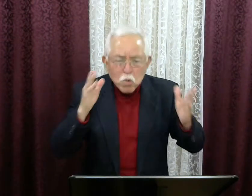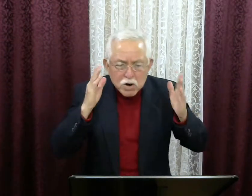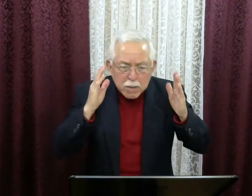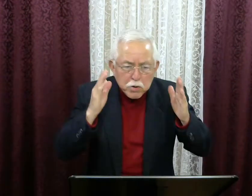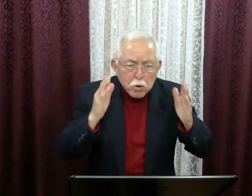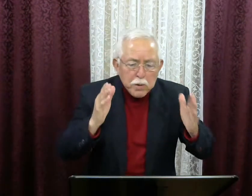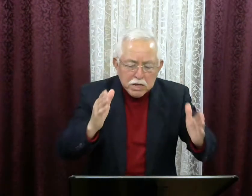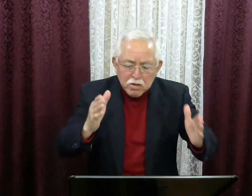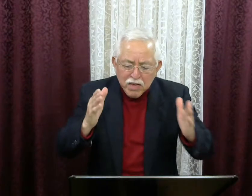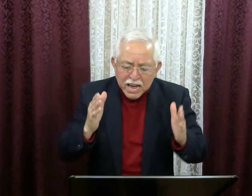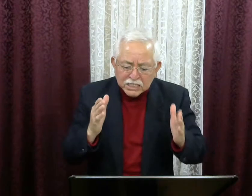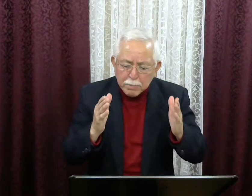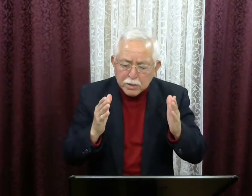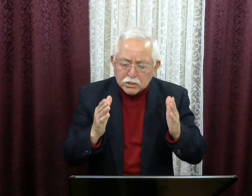me olvido de esa persona.